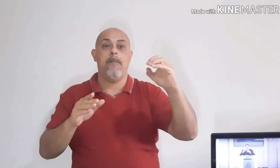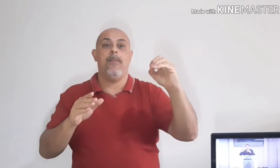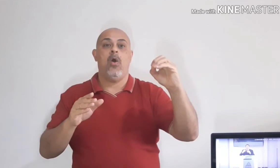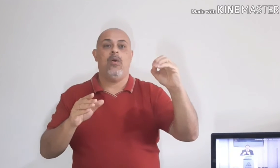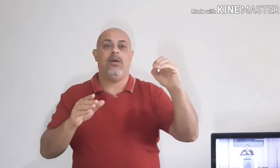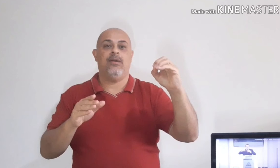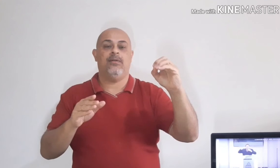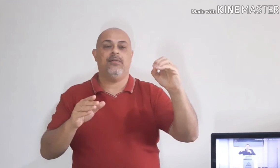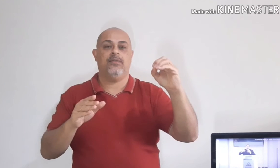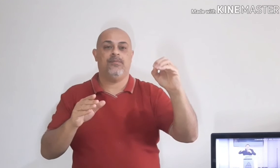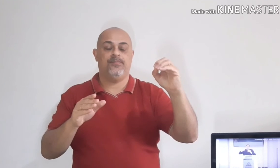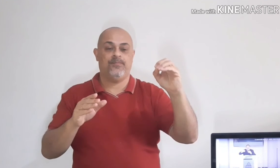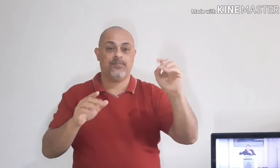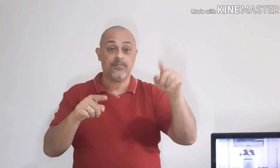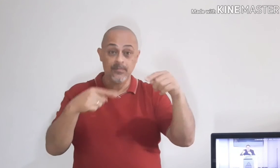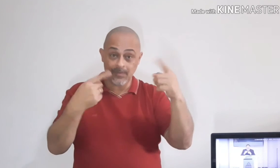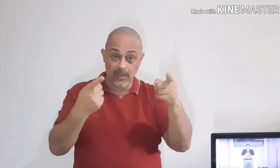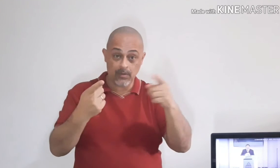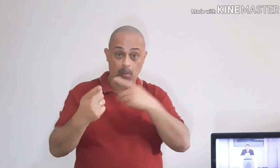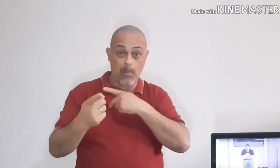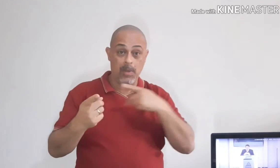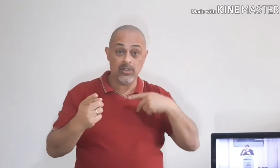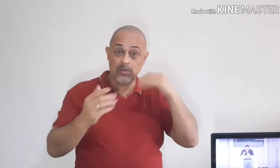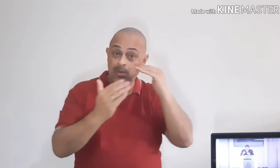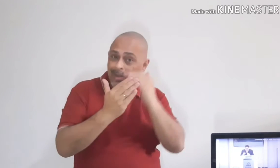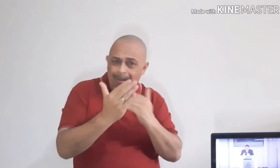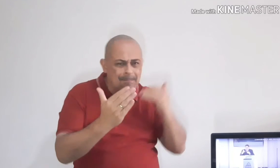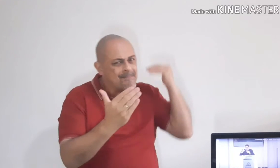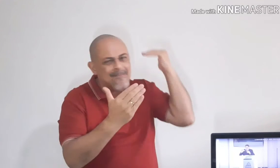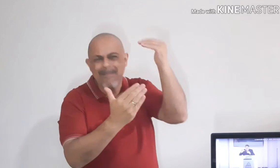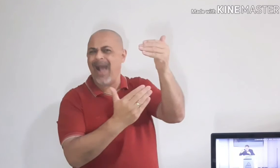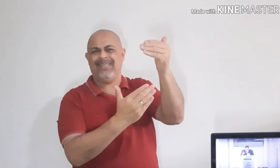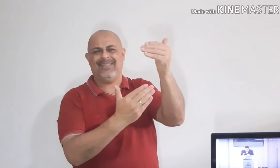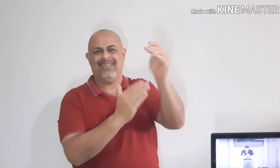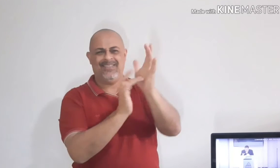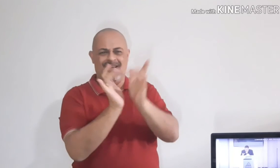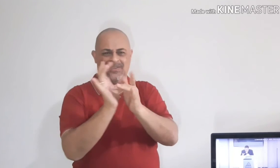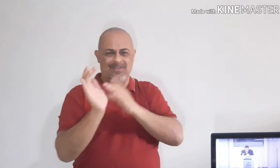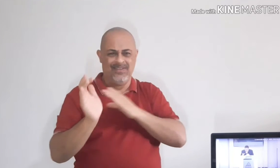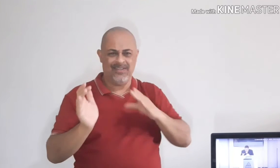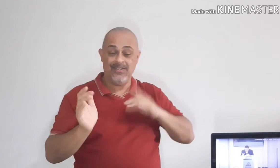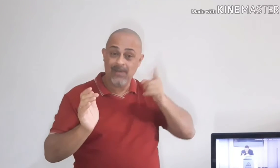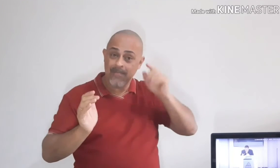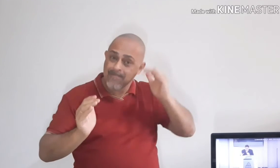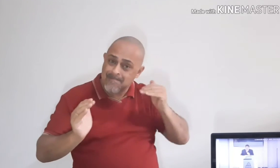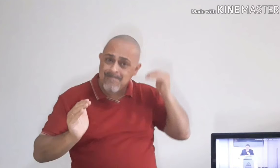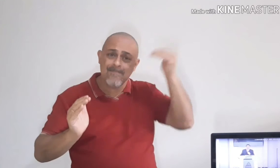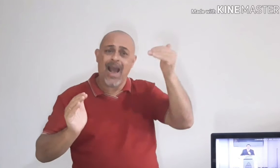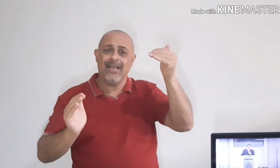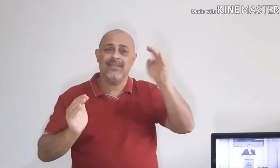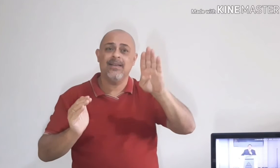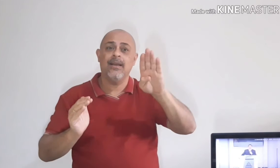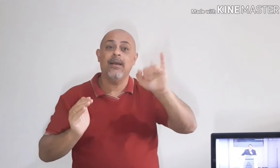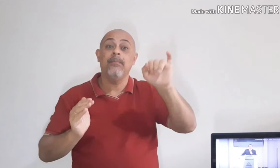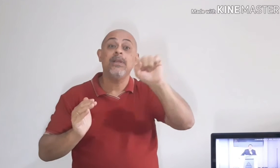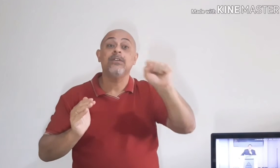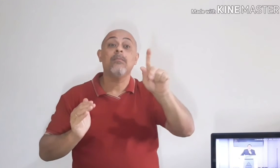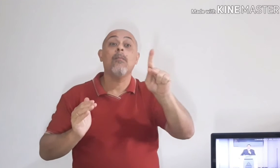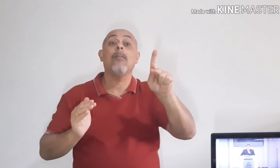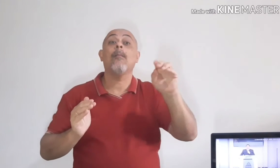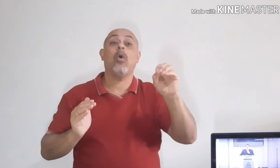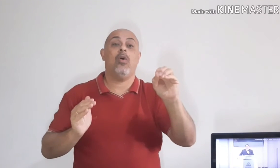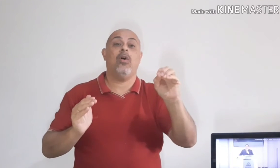mais. Ele é pastor e mais alguma coisa. Ele é bispo da vossa alma.